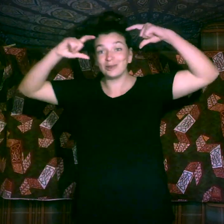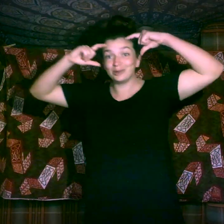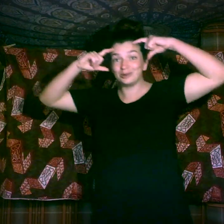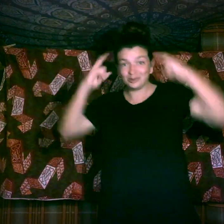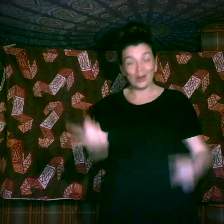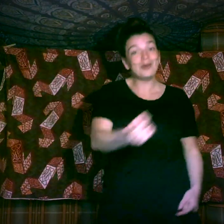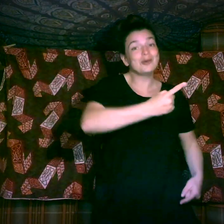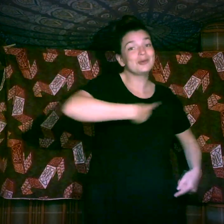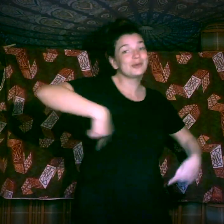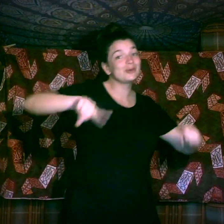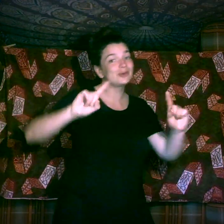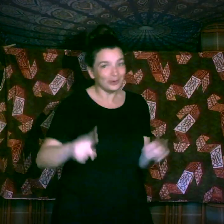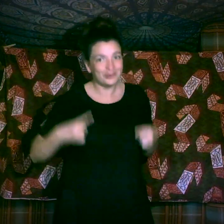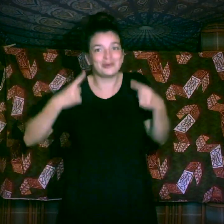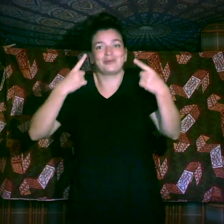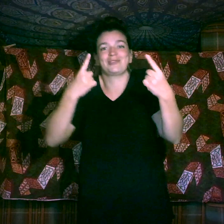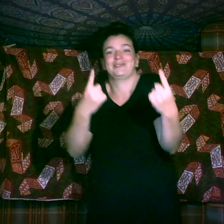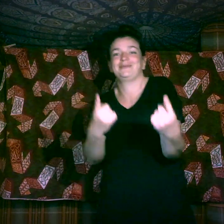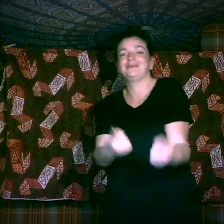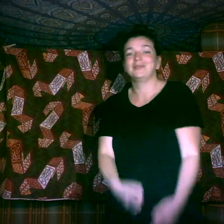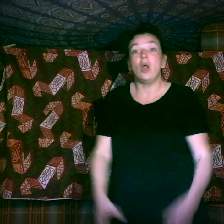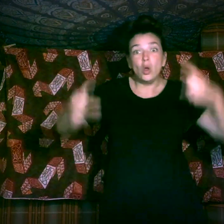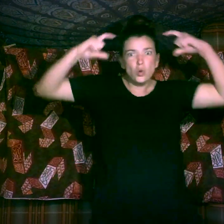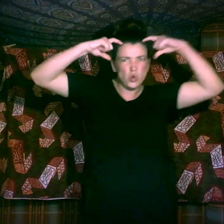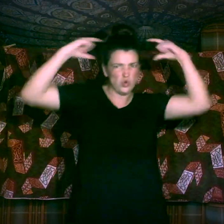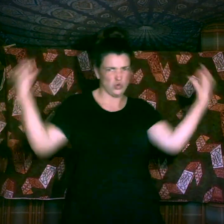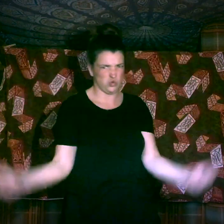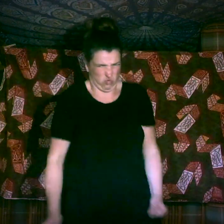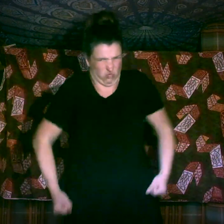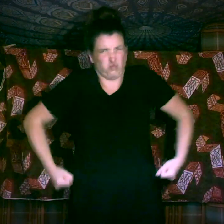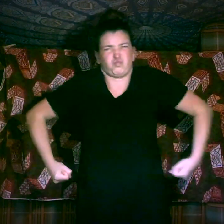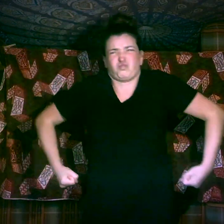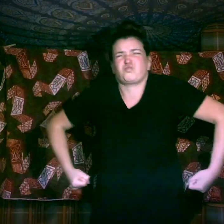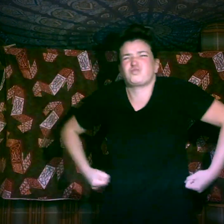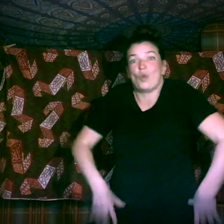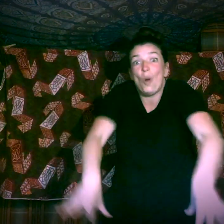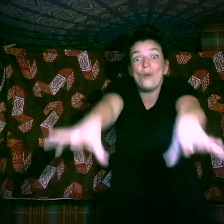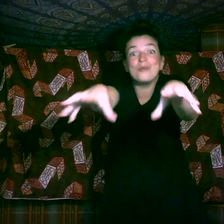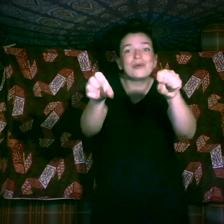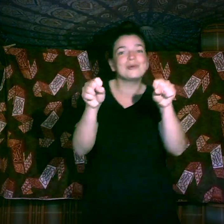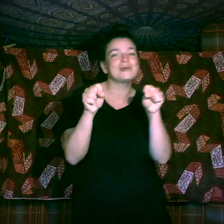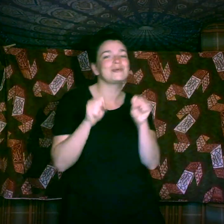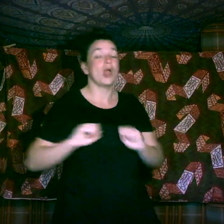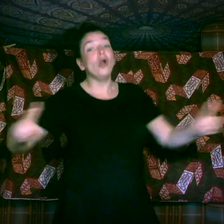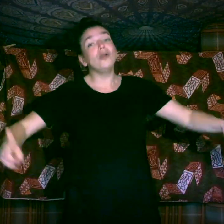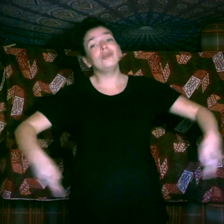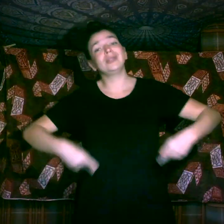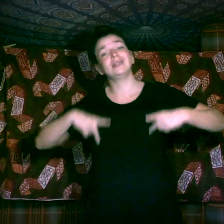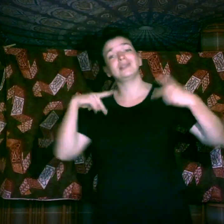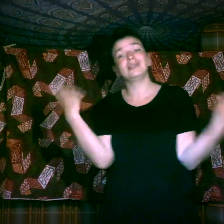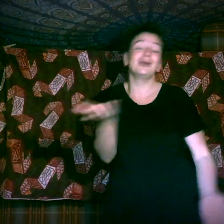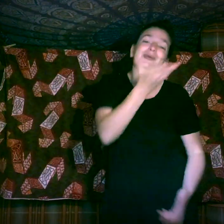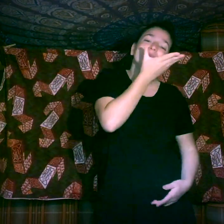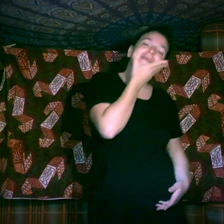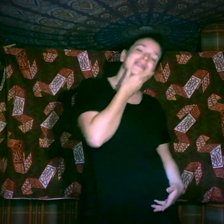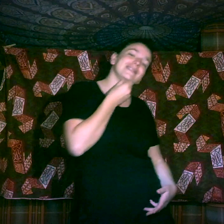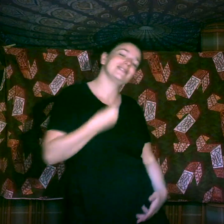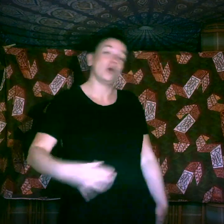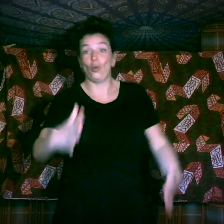Nous allons à la chasse à l'ours. Nous allons en prendre un très gros. La vie est belle, nous